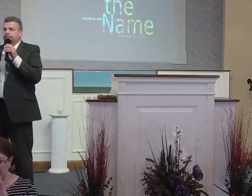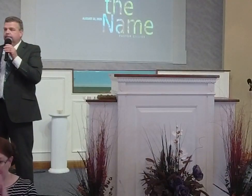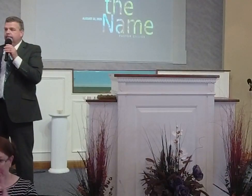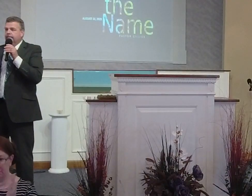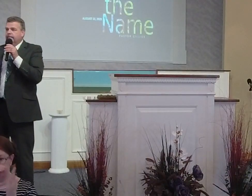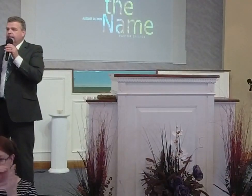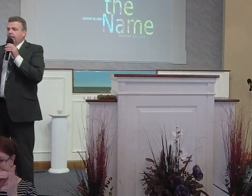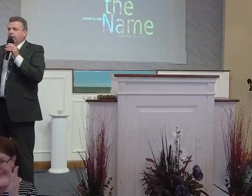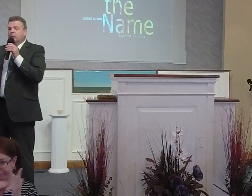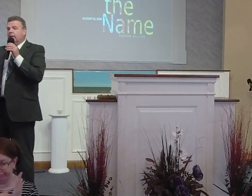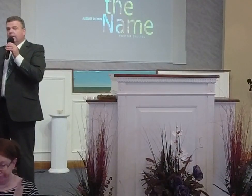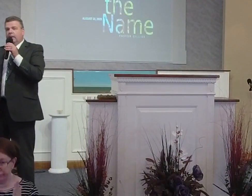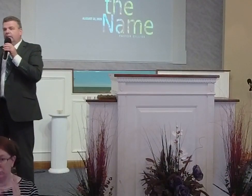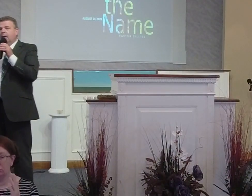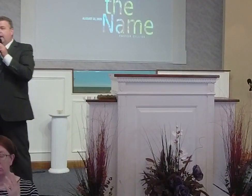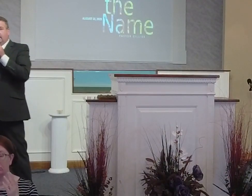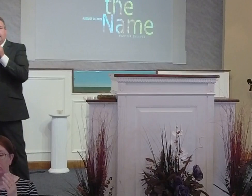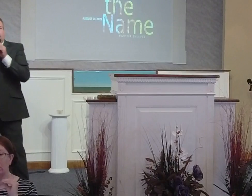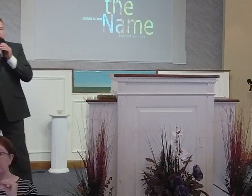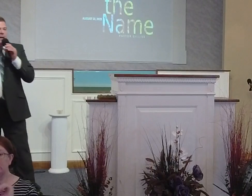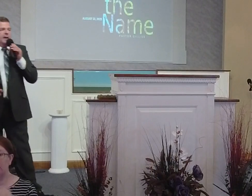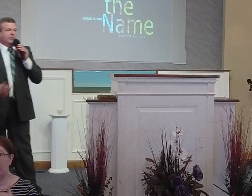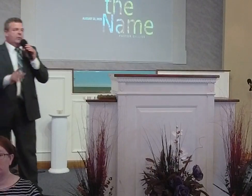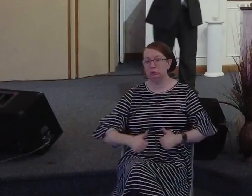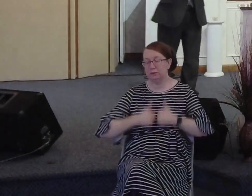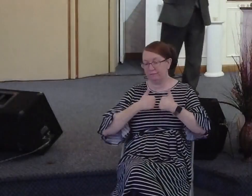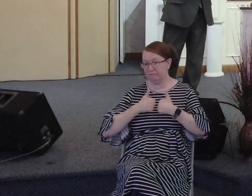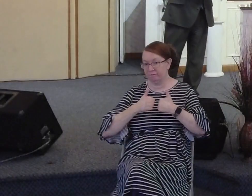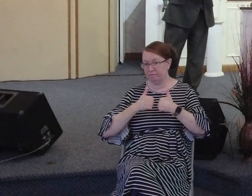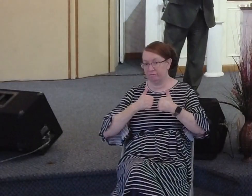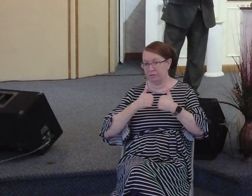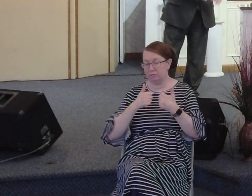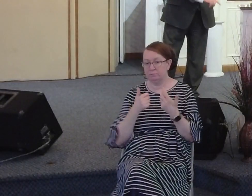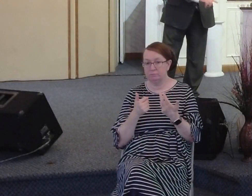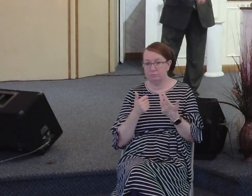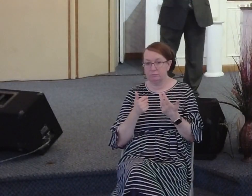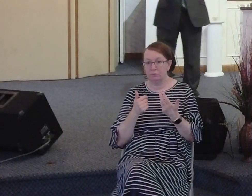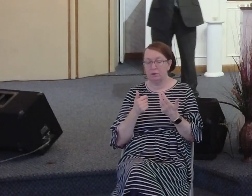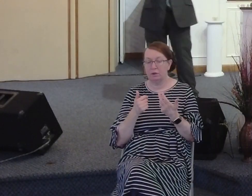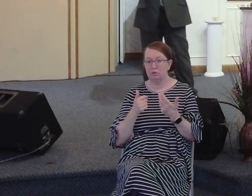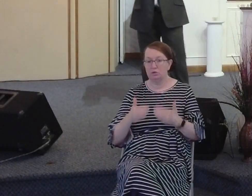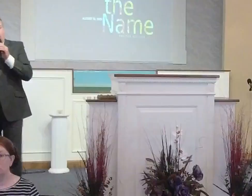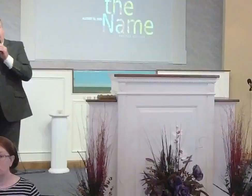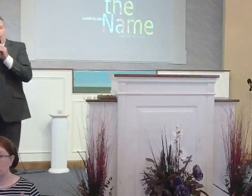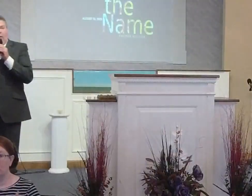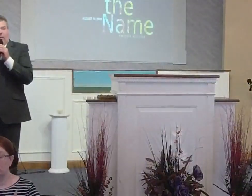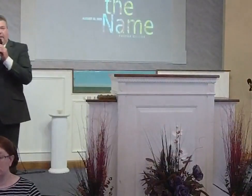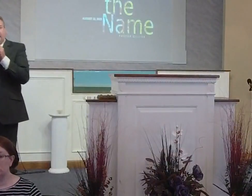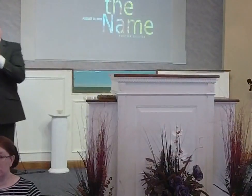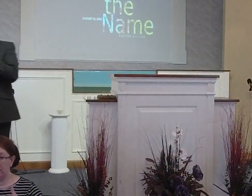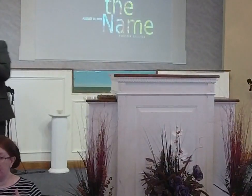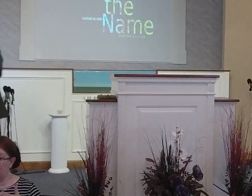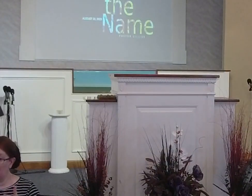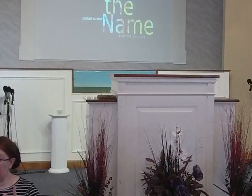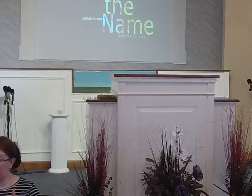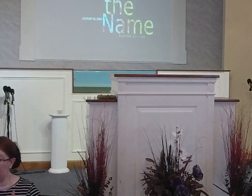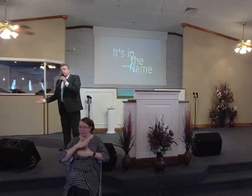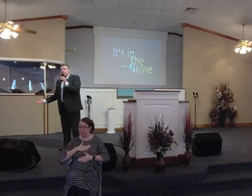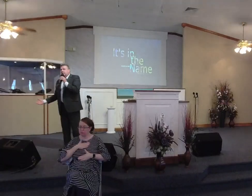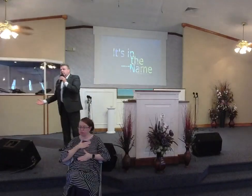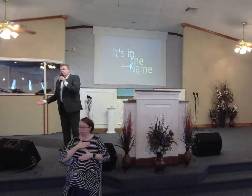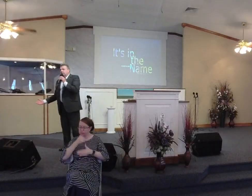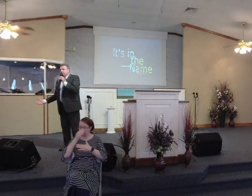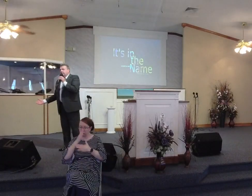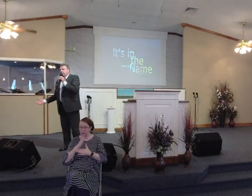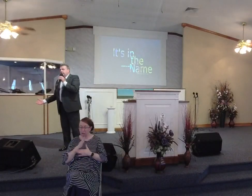serían favorables para mí y seguras para ti. ¿Sabes qué? Las cosas graciosas de Dios es que